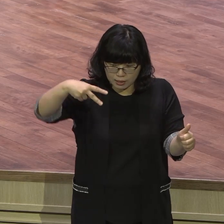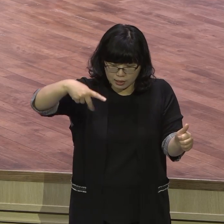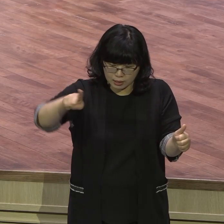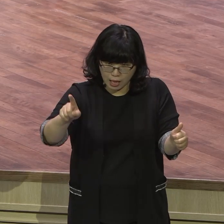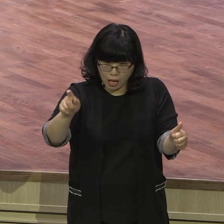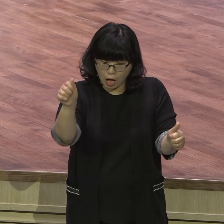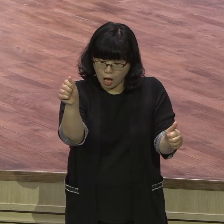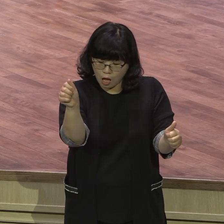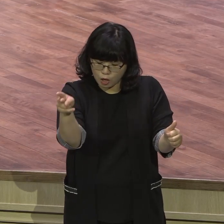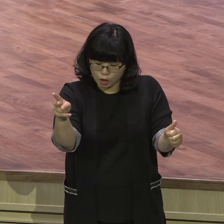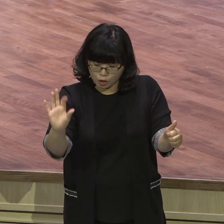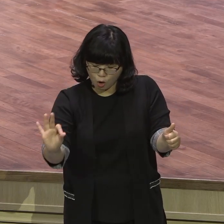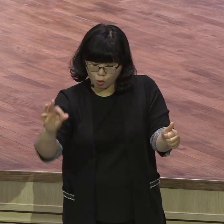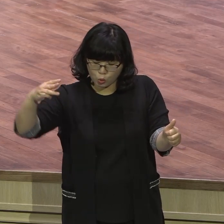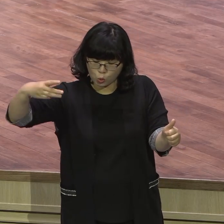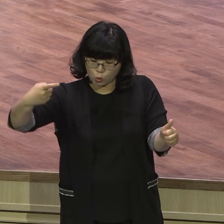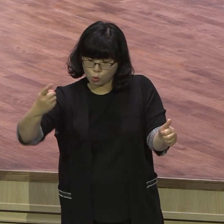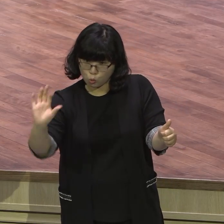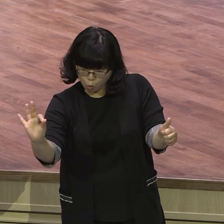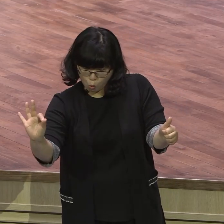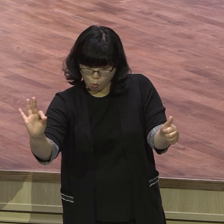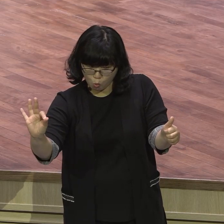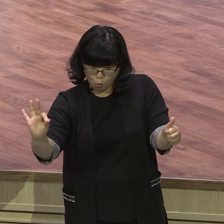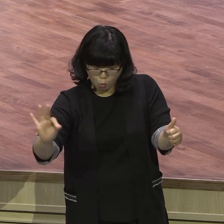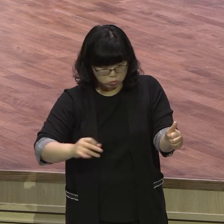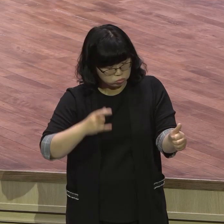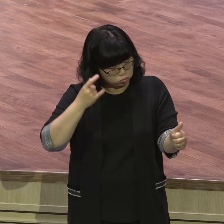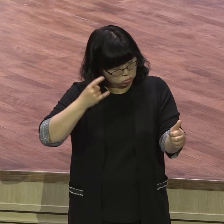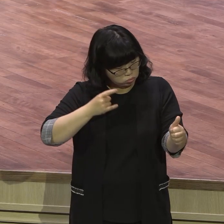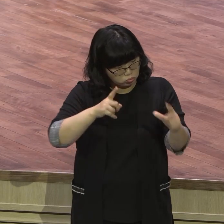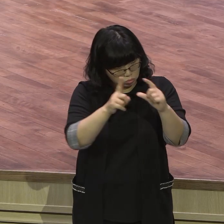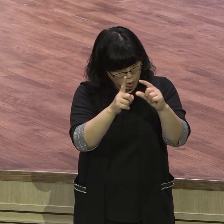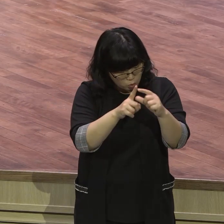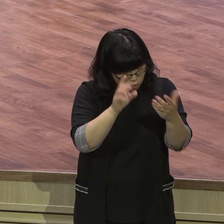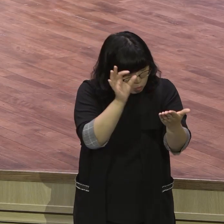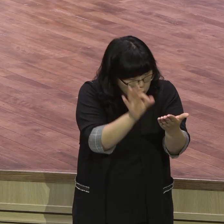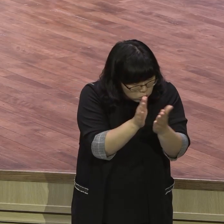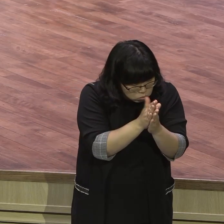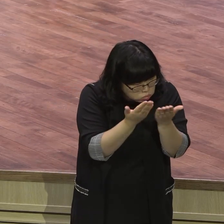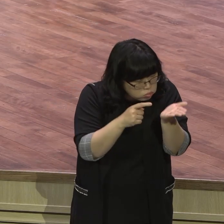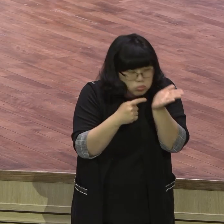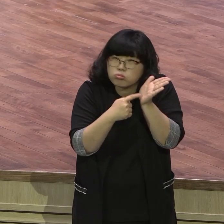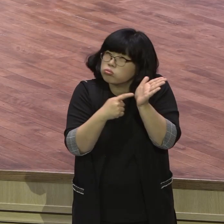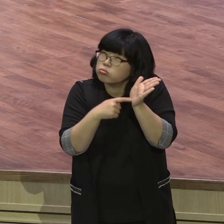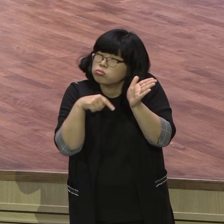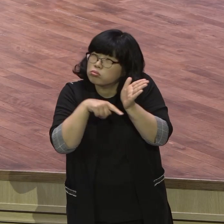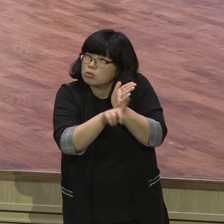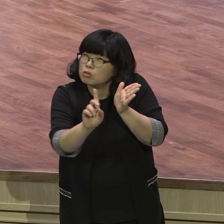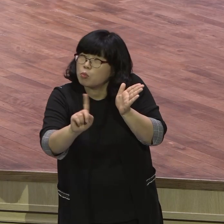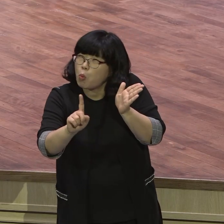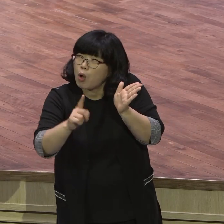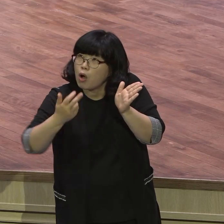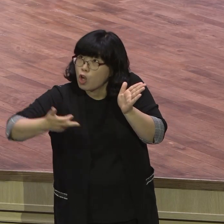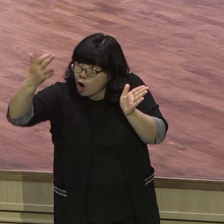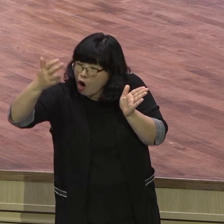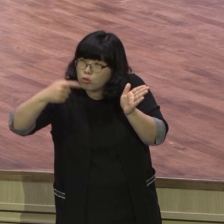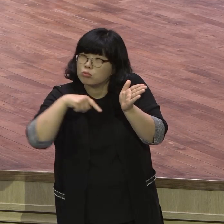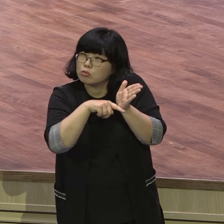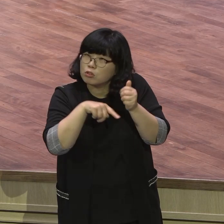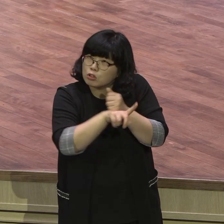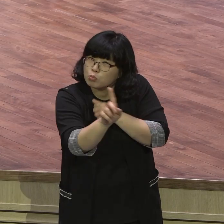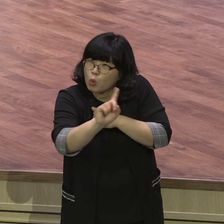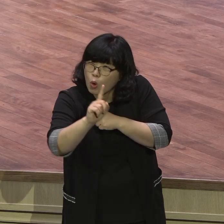이 만사형통 도대체 무슨 뜻이야 물어보니까 형이 딱 이 말은